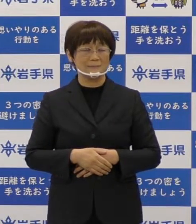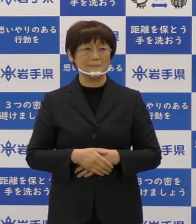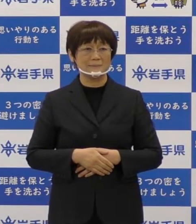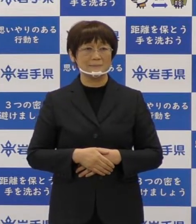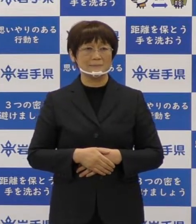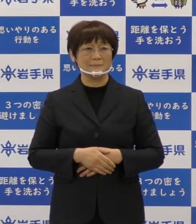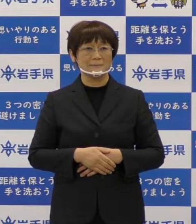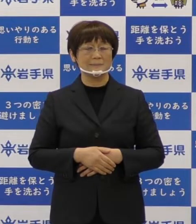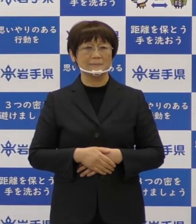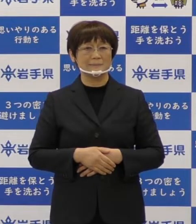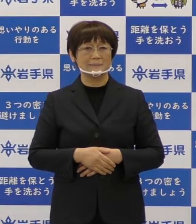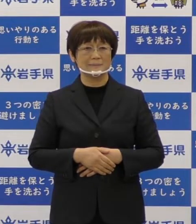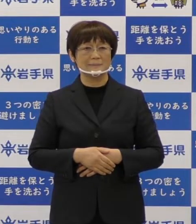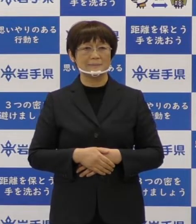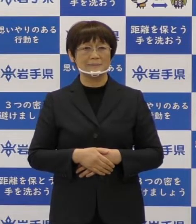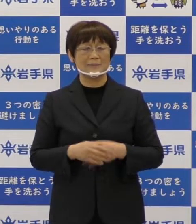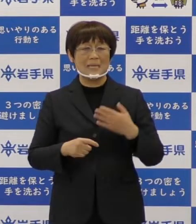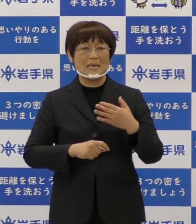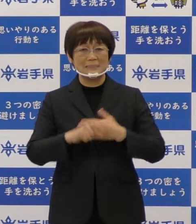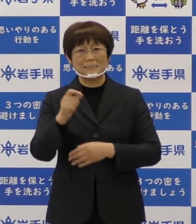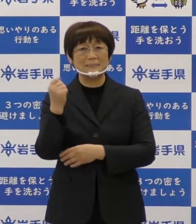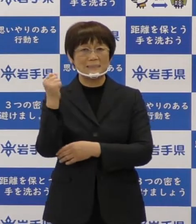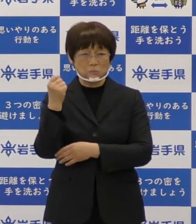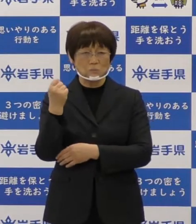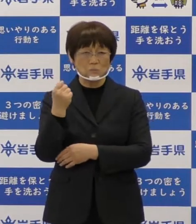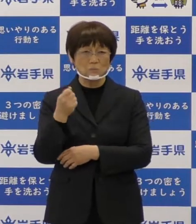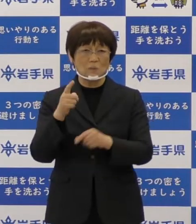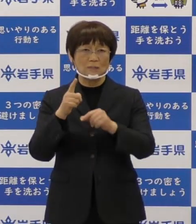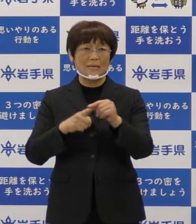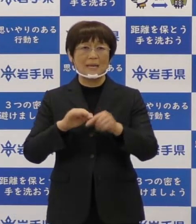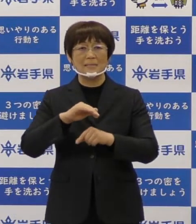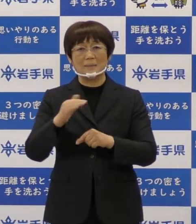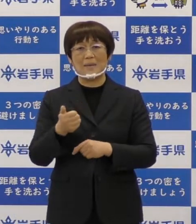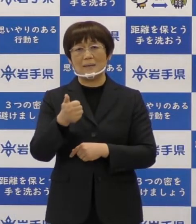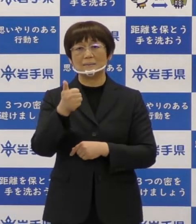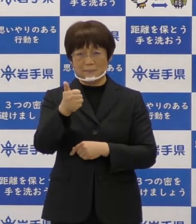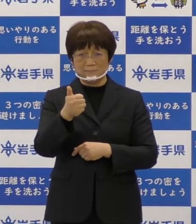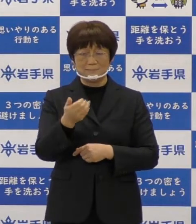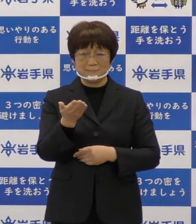。朝日新聞社中山直樹記者。 よろしくお願いします。